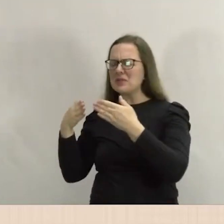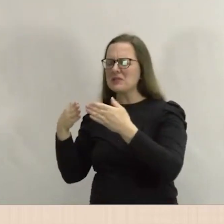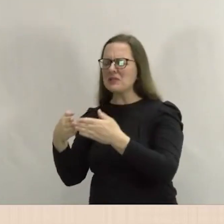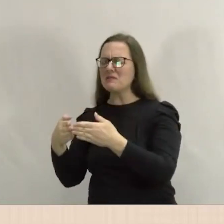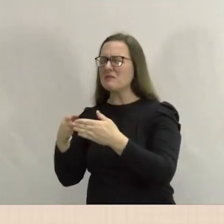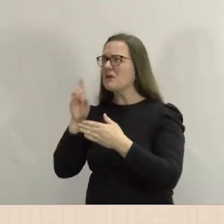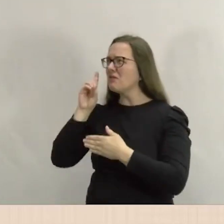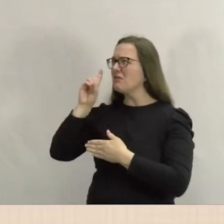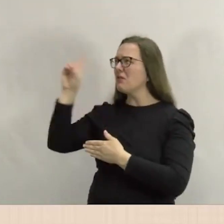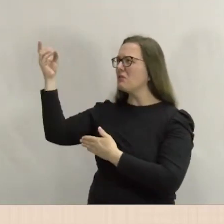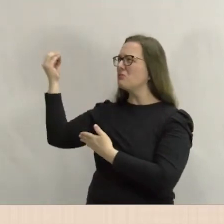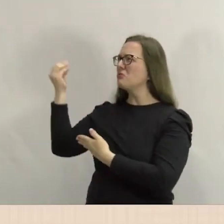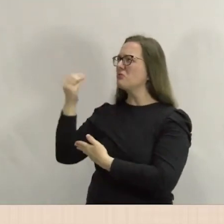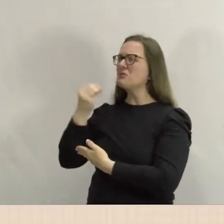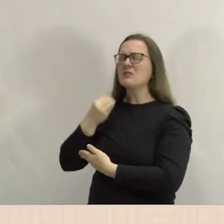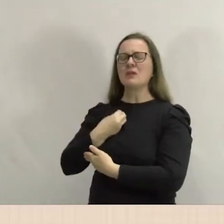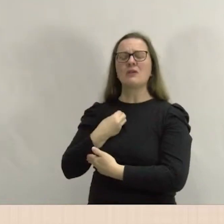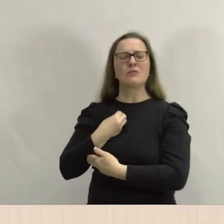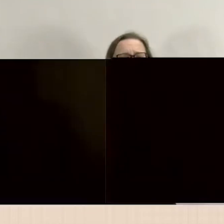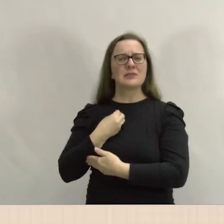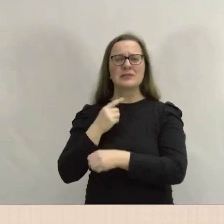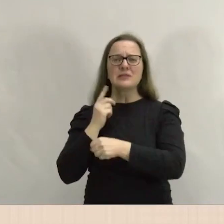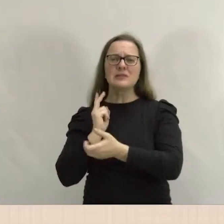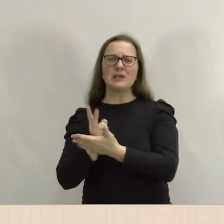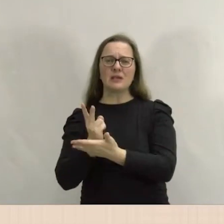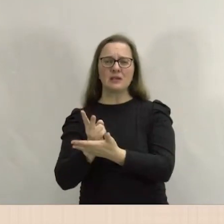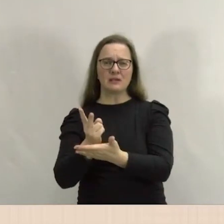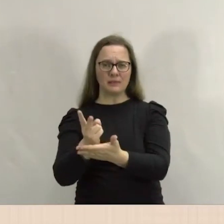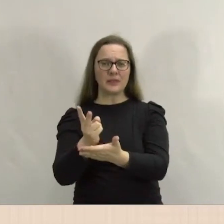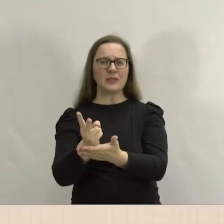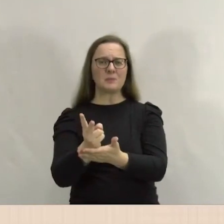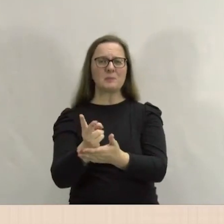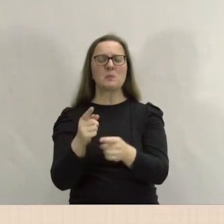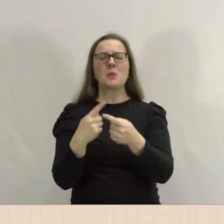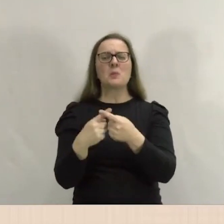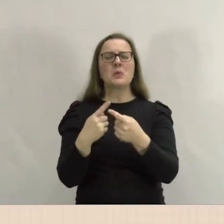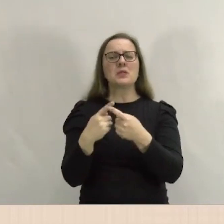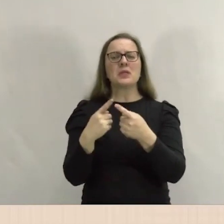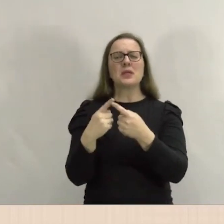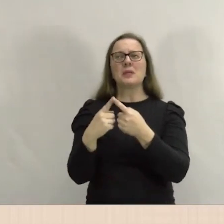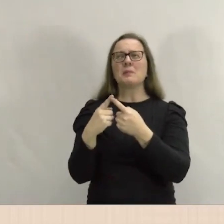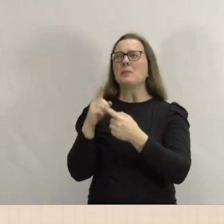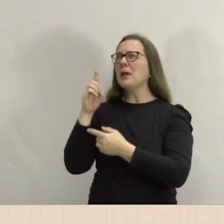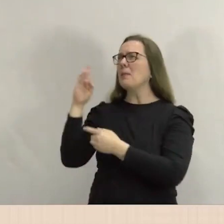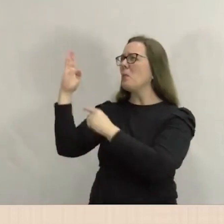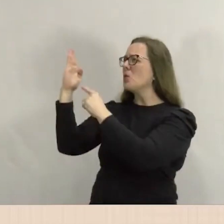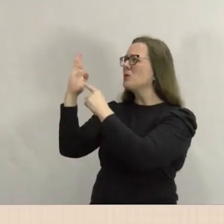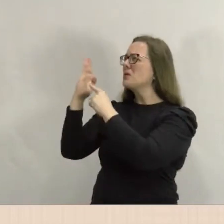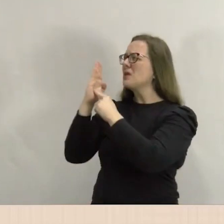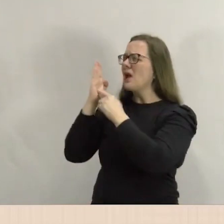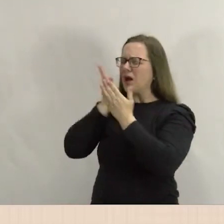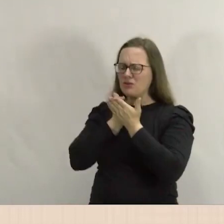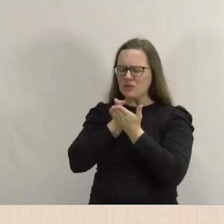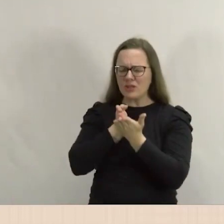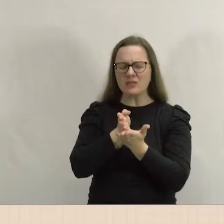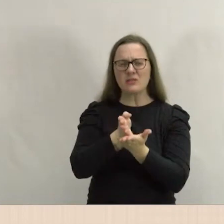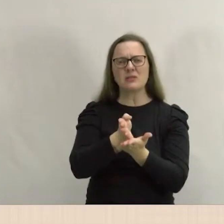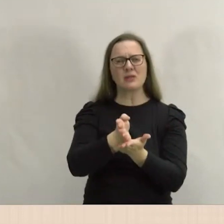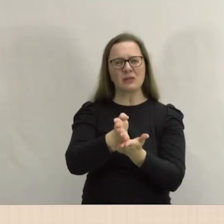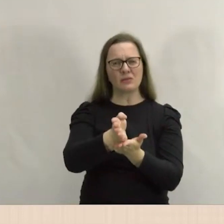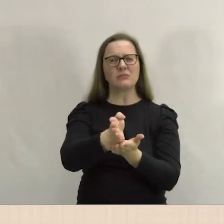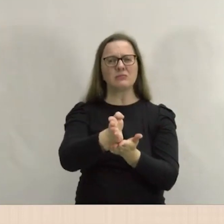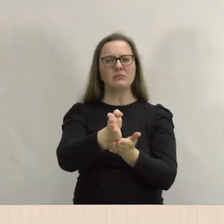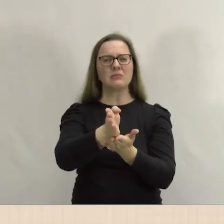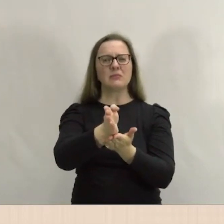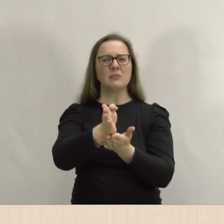por Deus a cada momento para dar direção à igreja até que o dia